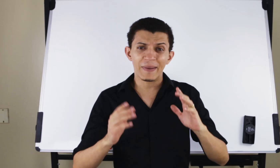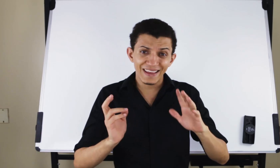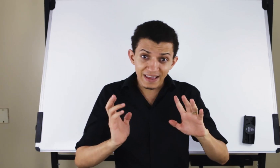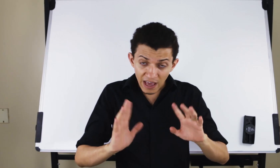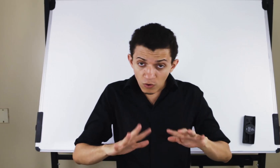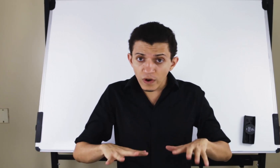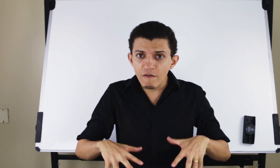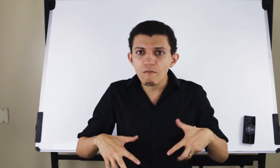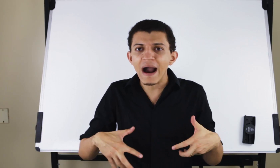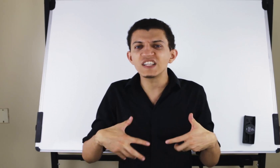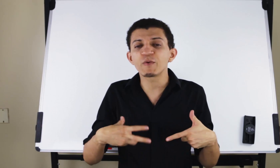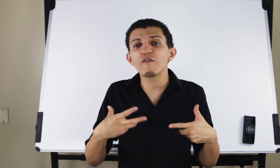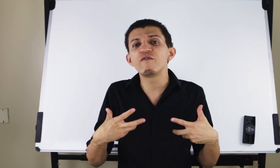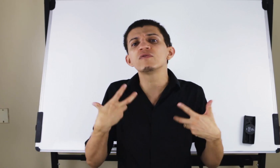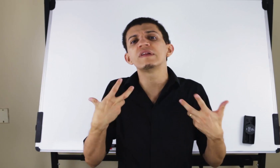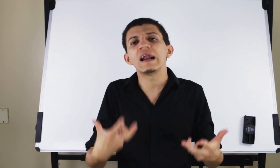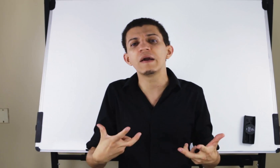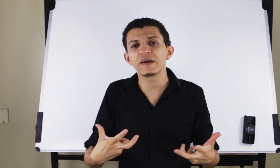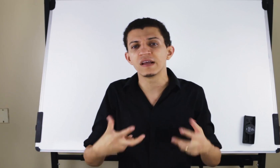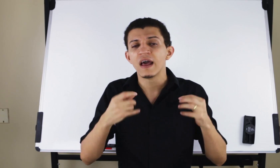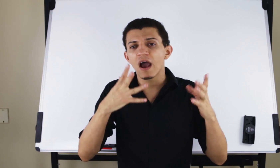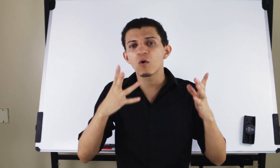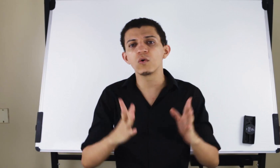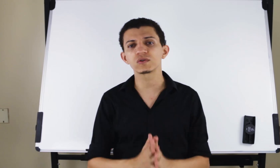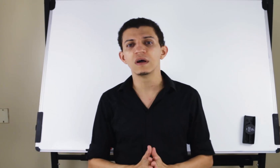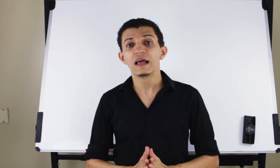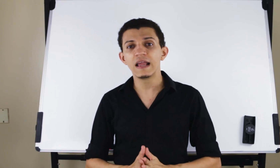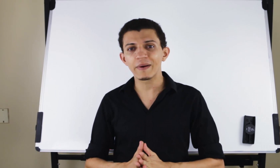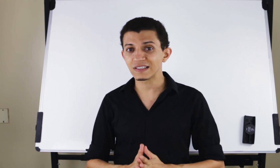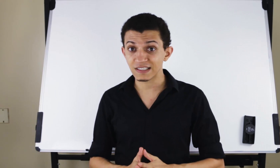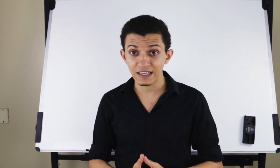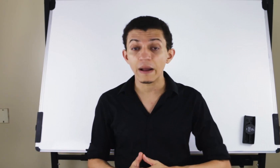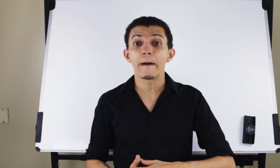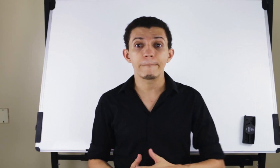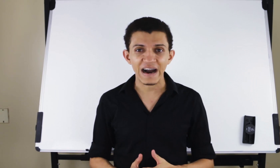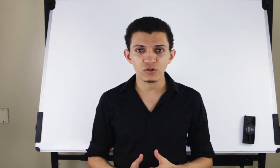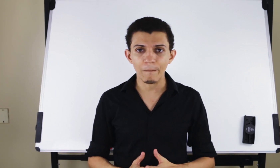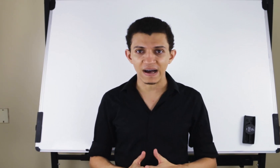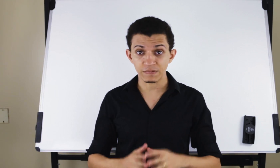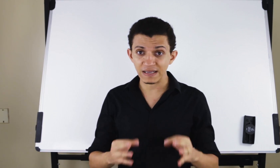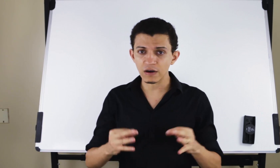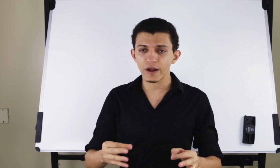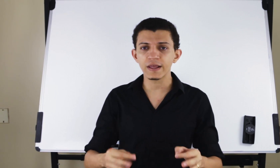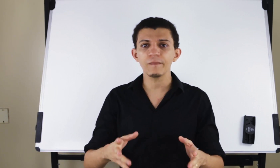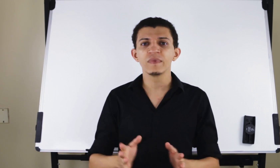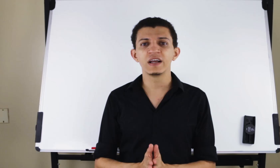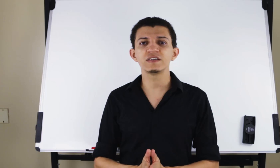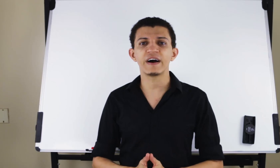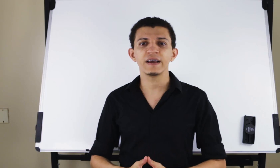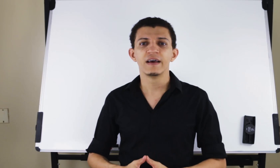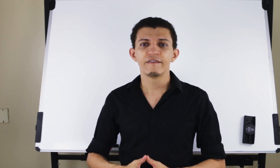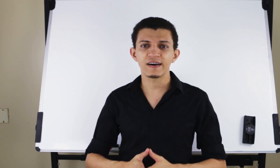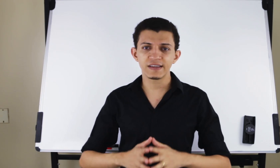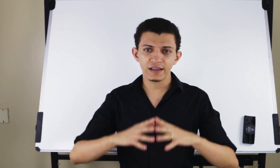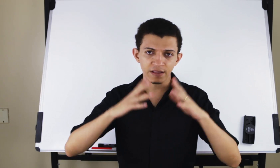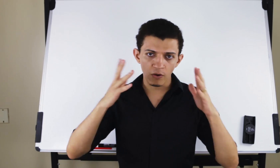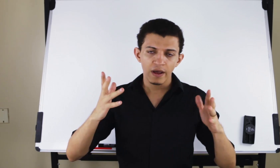quem quer ir no nível mais profundo da Libras, é o curso Libras Escrita Passo a Passo. Mas agora aqui a gente vai fazer, então,